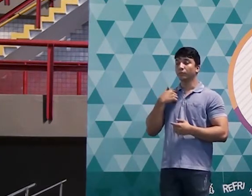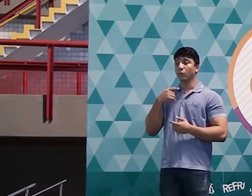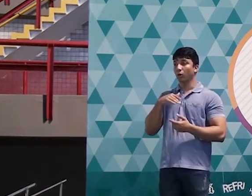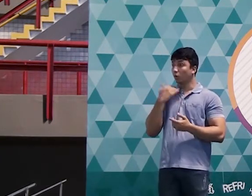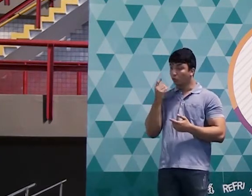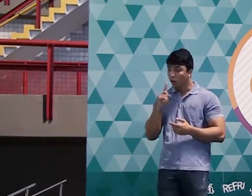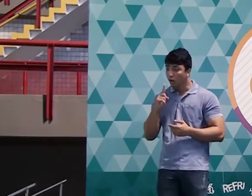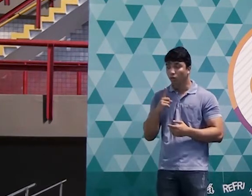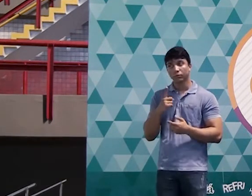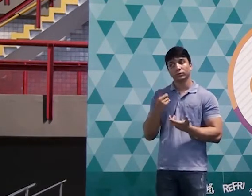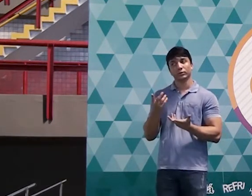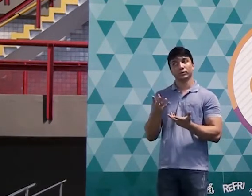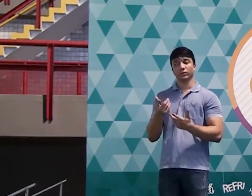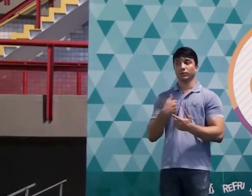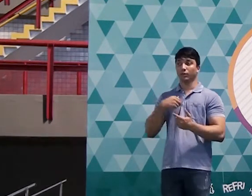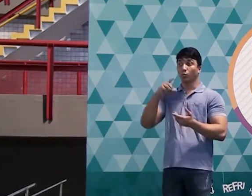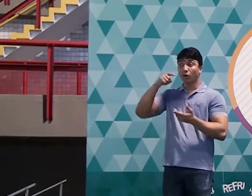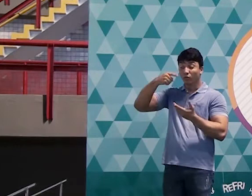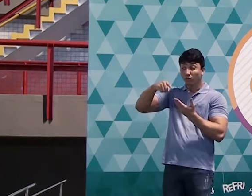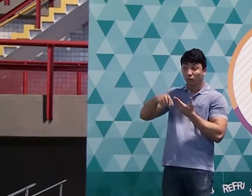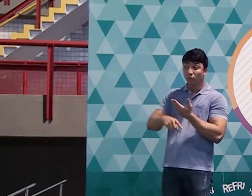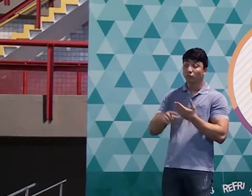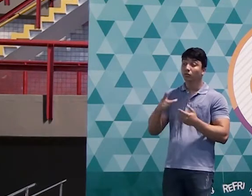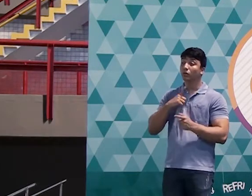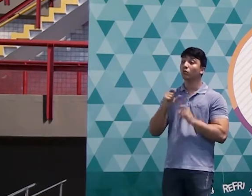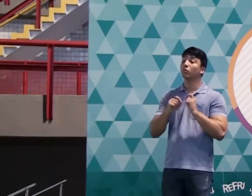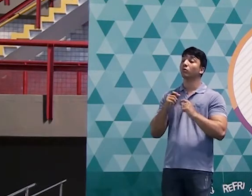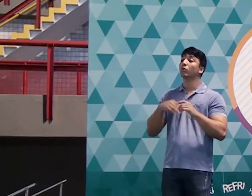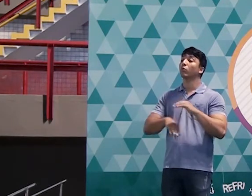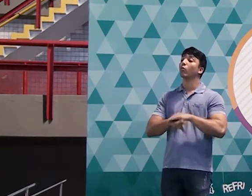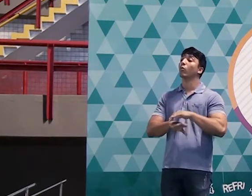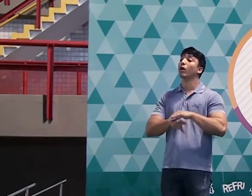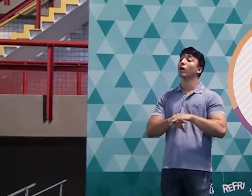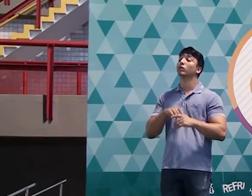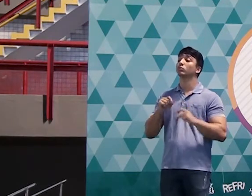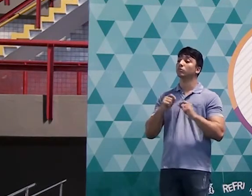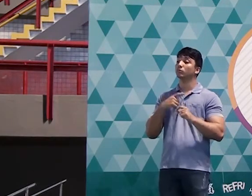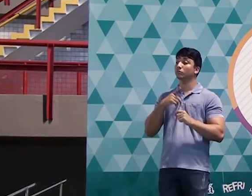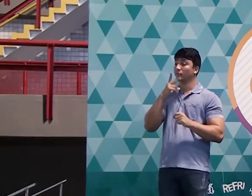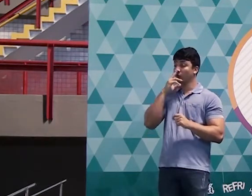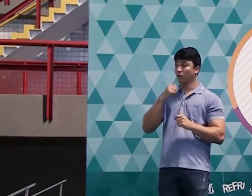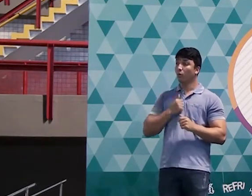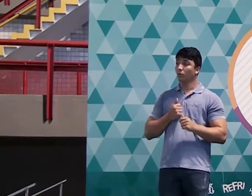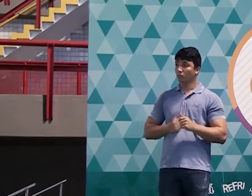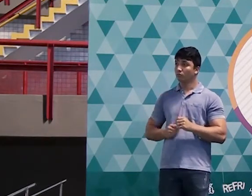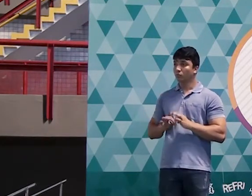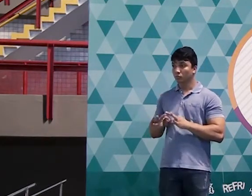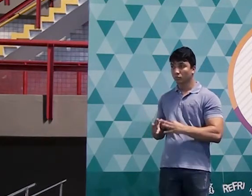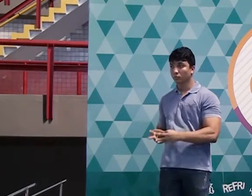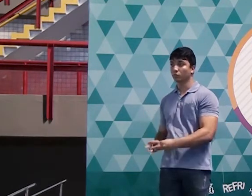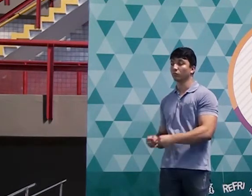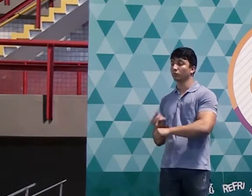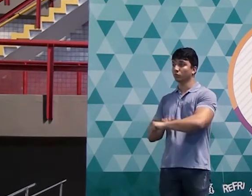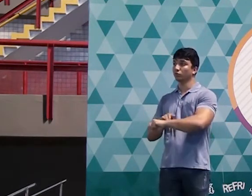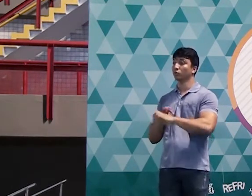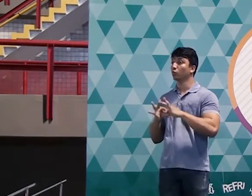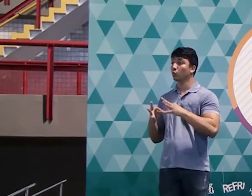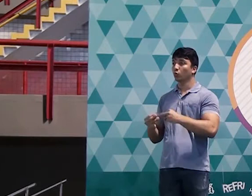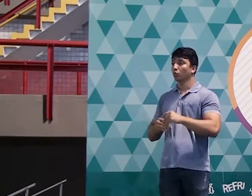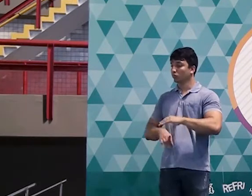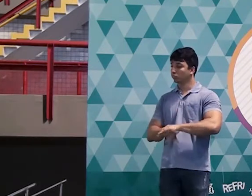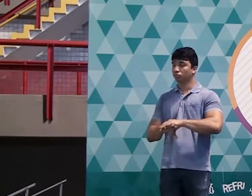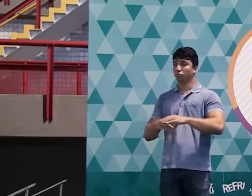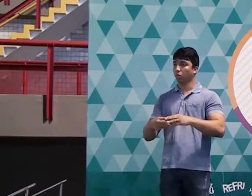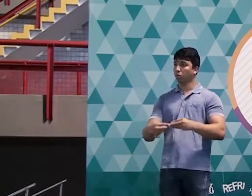morresse, esse buraco é onde a gente guarda todo o totô e todo o titi que